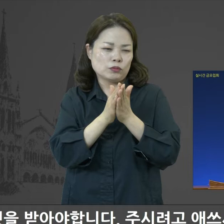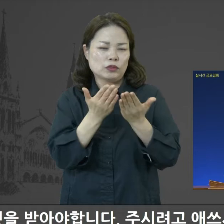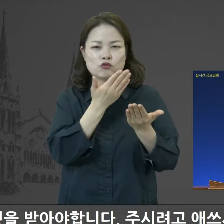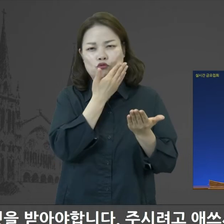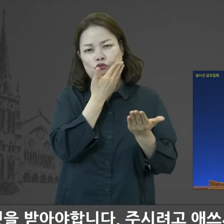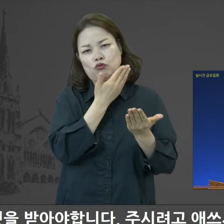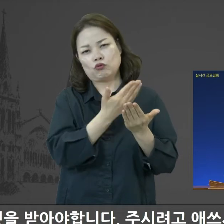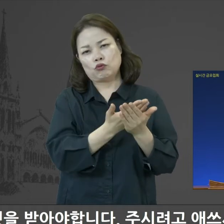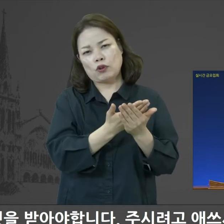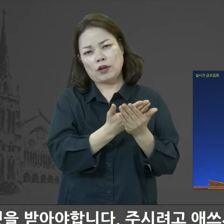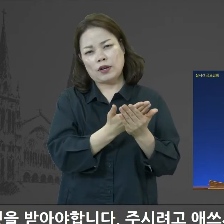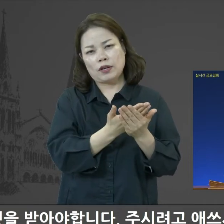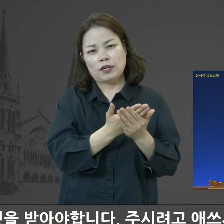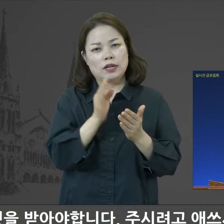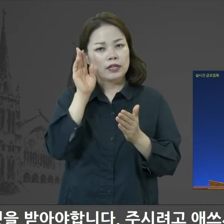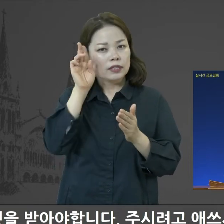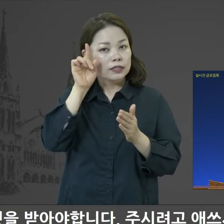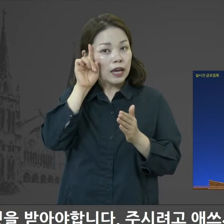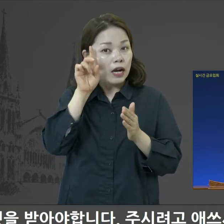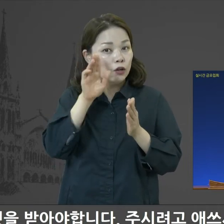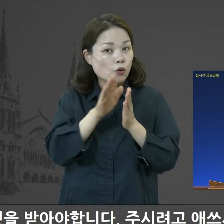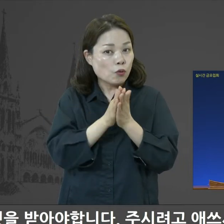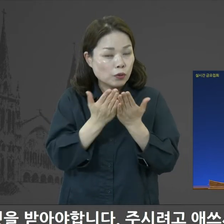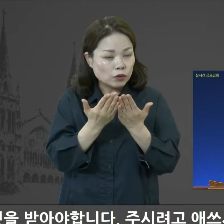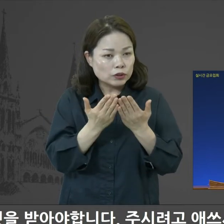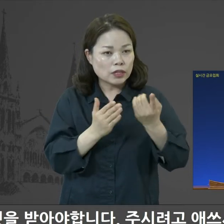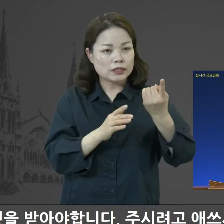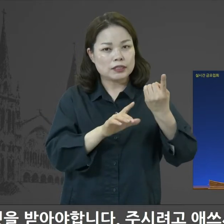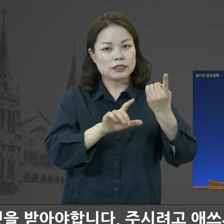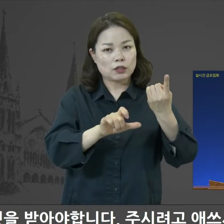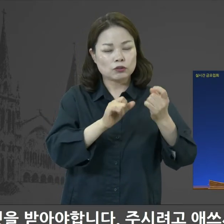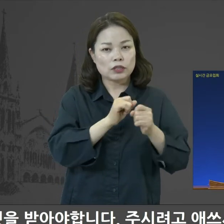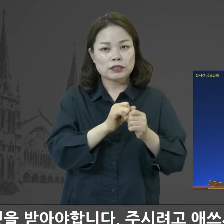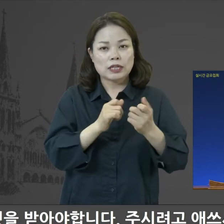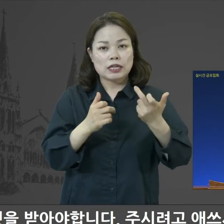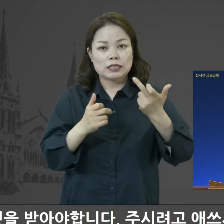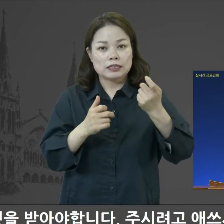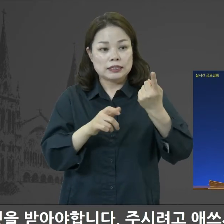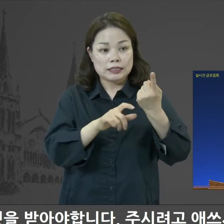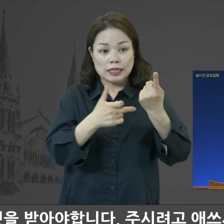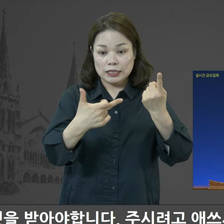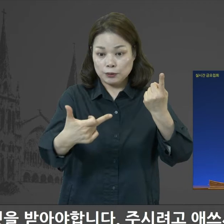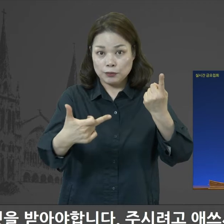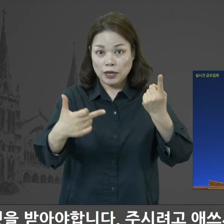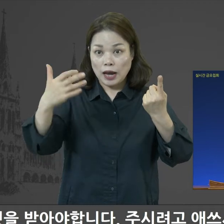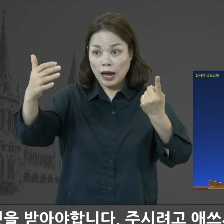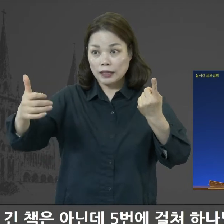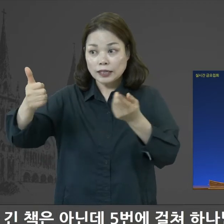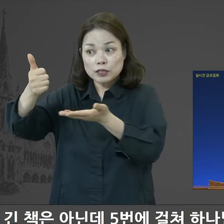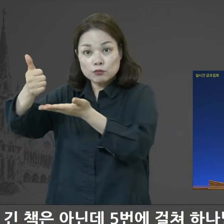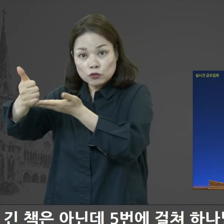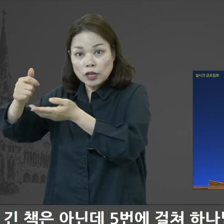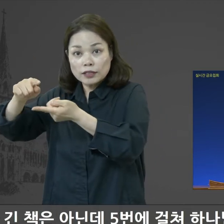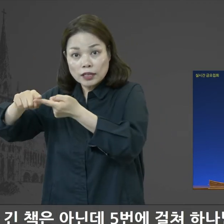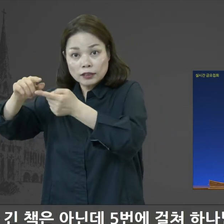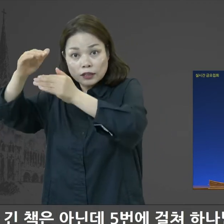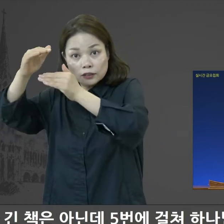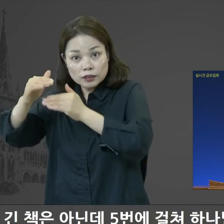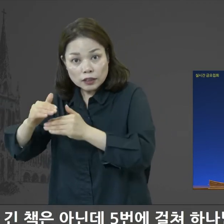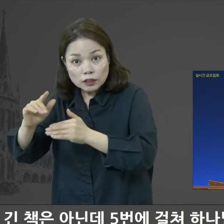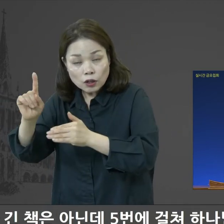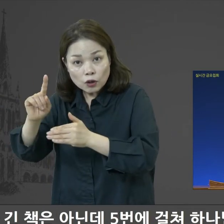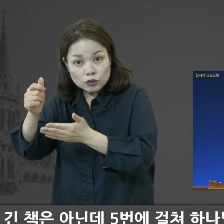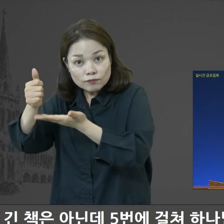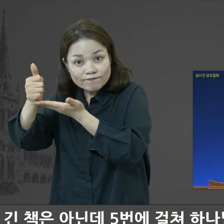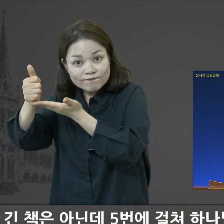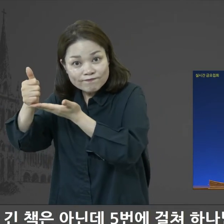구절입니다. 야고보서 1장 5절에서 그랬고요, 1장 17절에 두 번째로 하나님이 어떤 분이신지를 설명하는 겁니다. 어떤